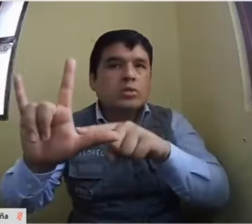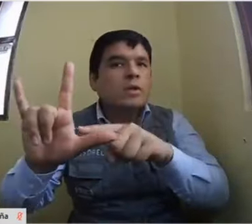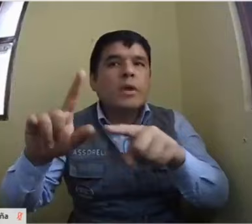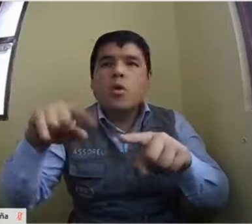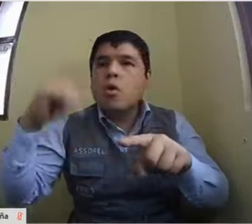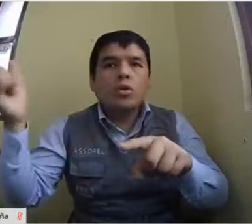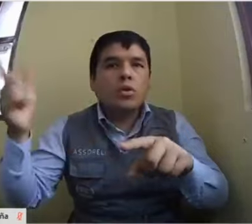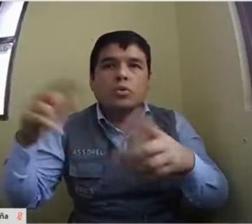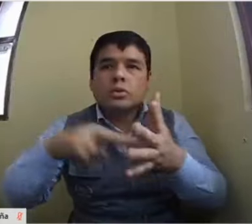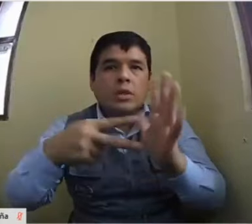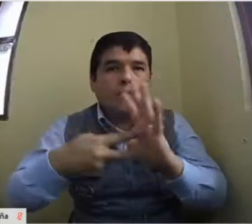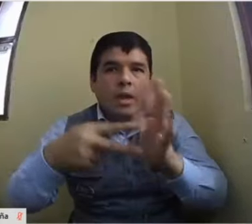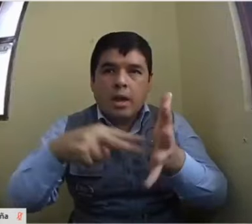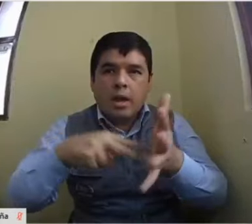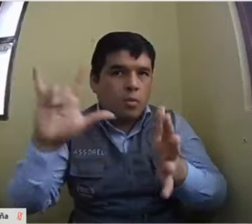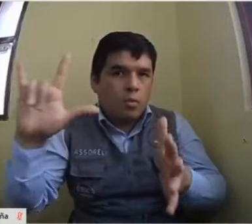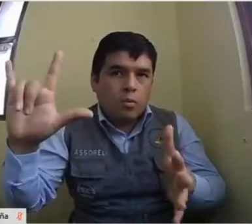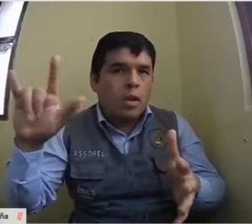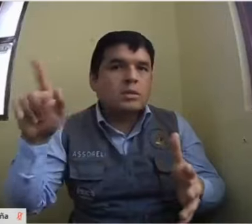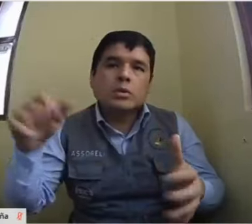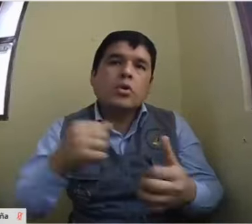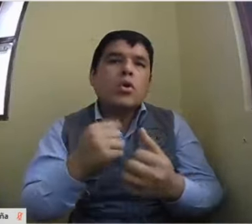El pulgar tiene que estar cerrado, tiene otro significado.